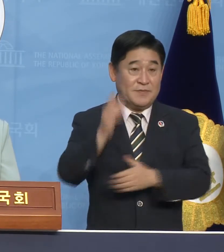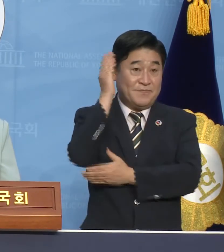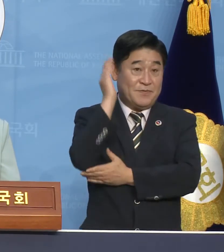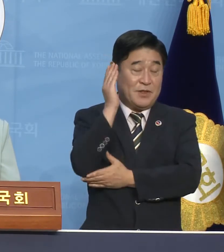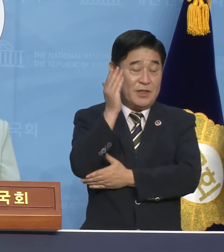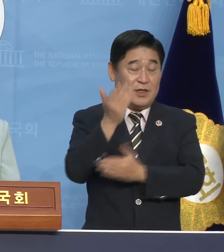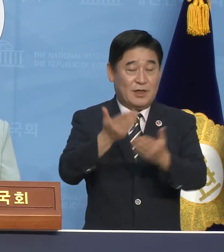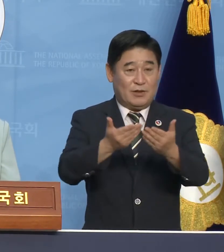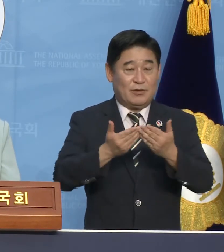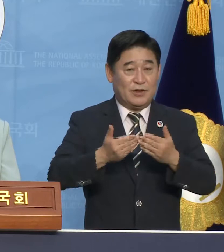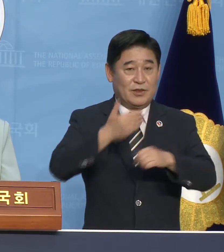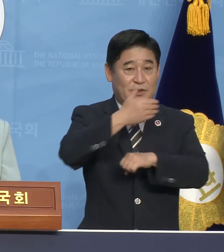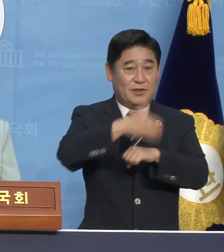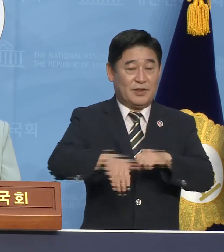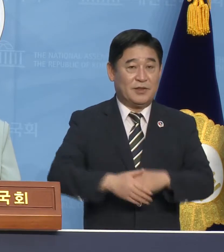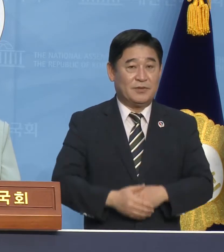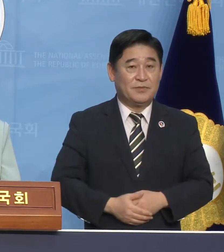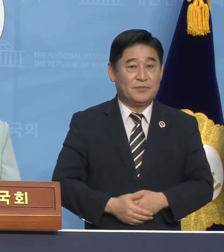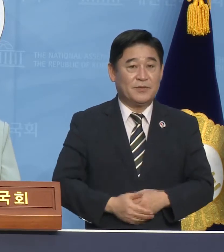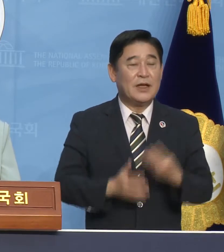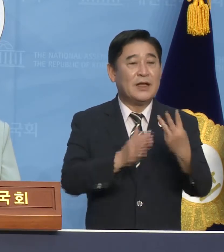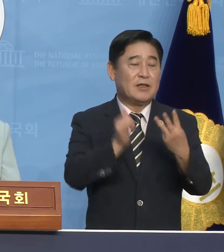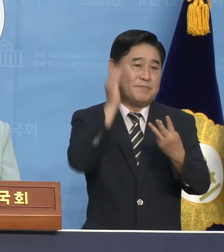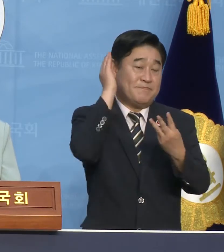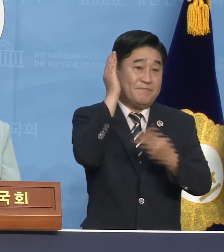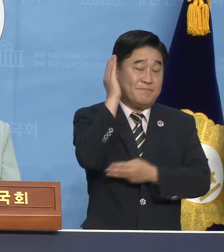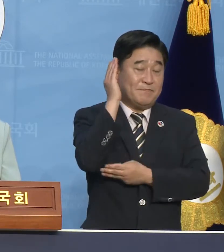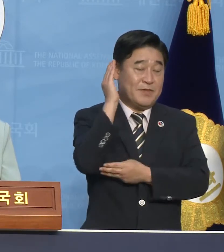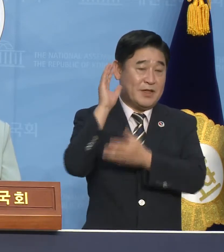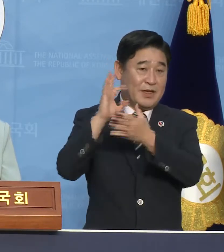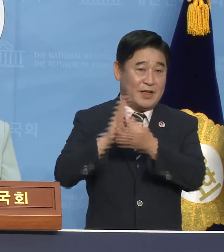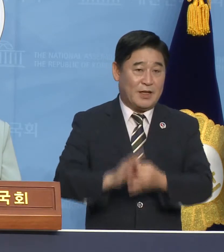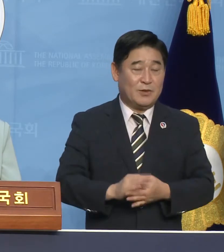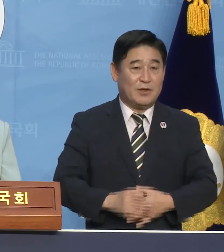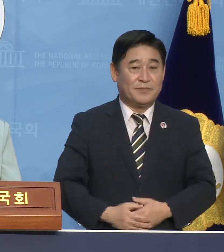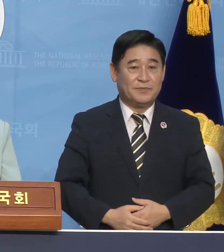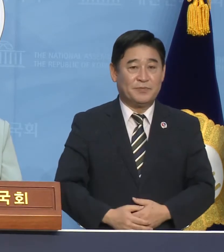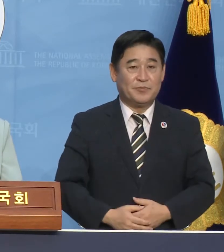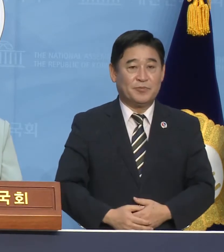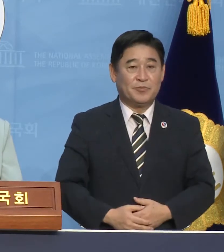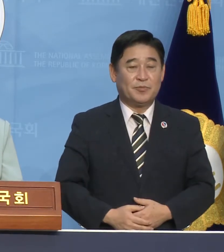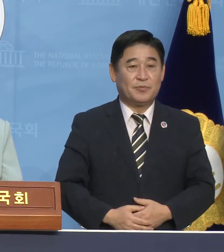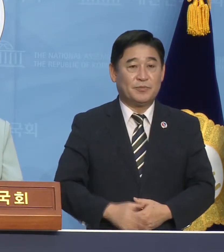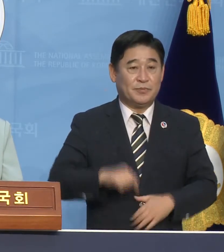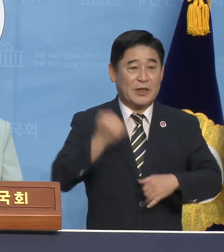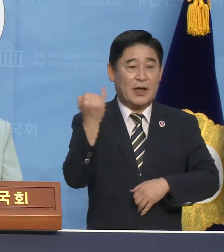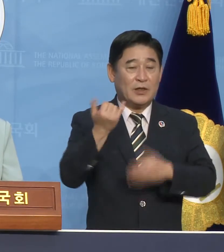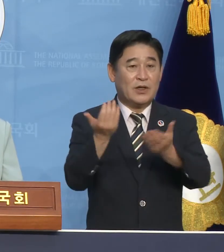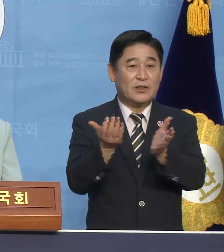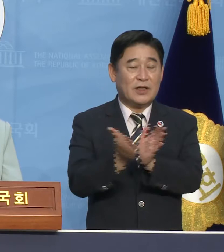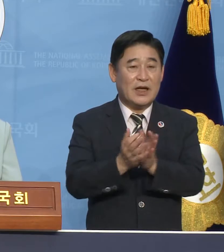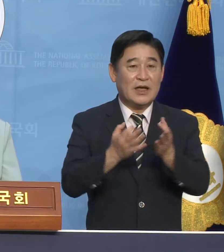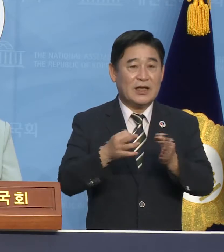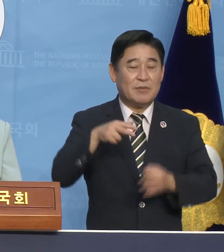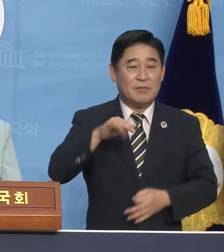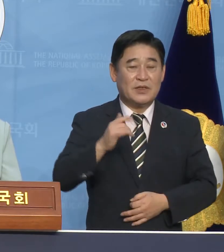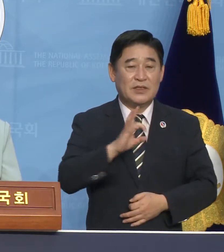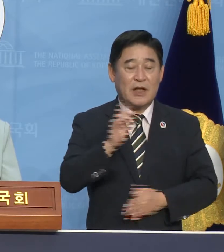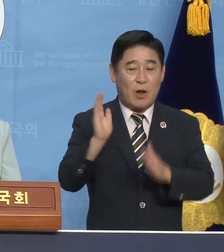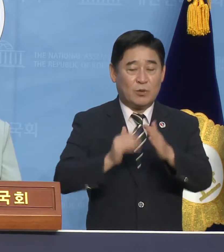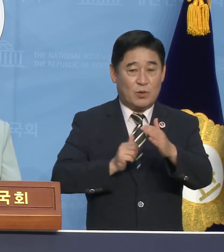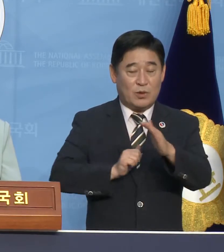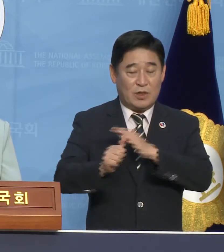발언을 하실 예정입니다. 이 세 분의 발언을 계속해서 이어 듣도록 하겠습니다. 여성의당 김진아 공동대표님,